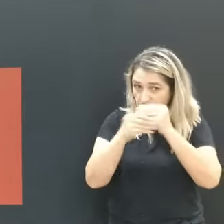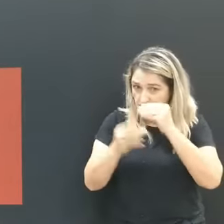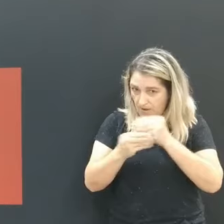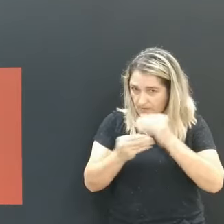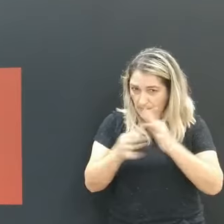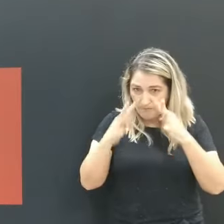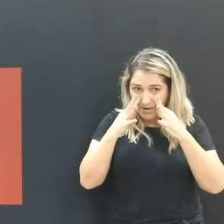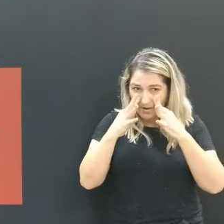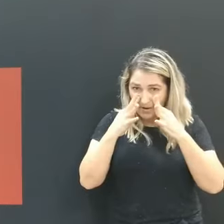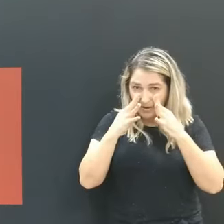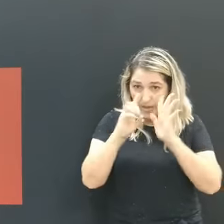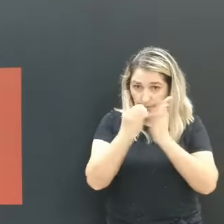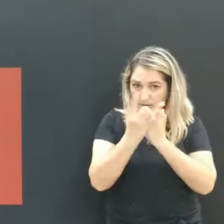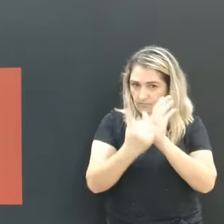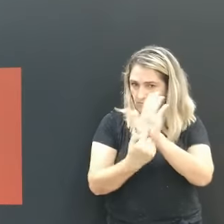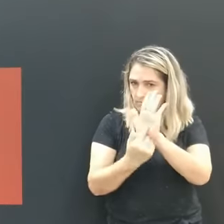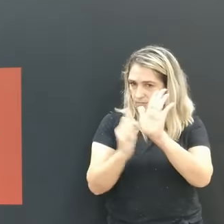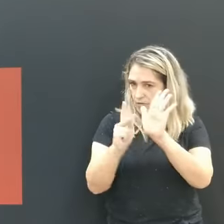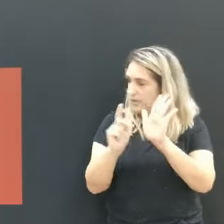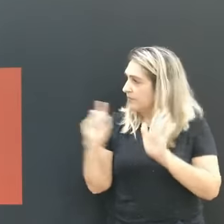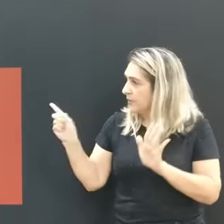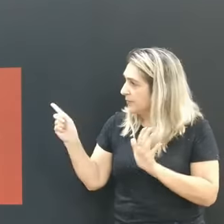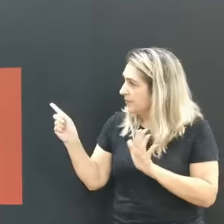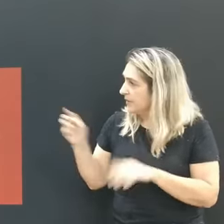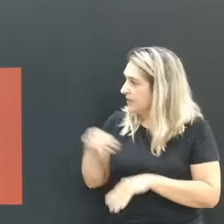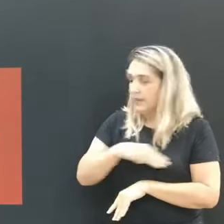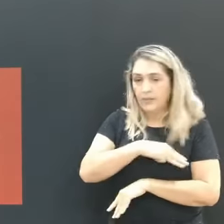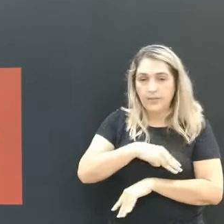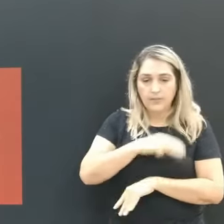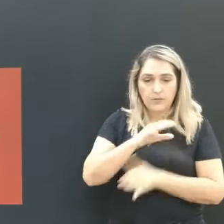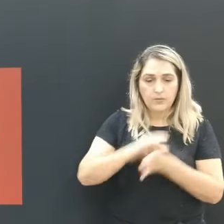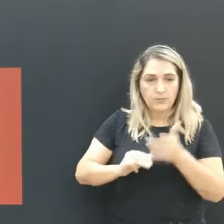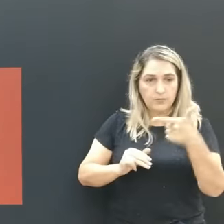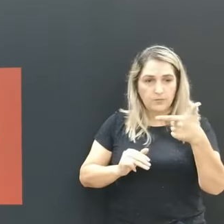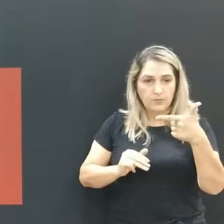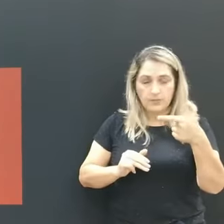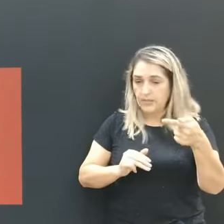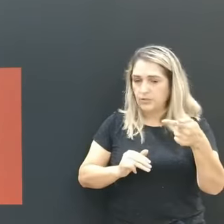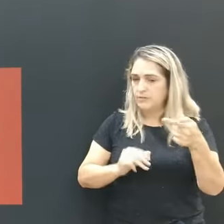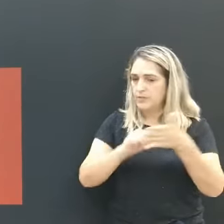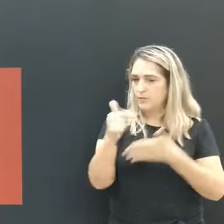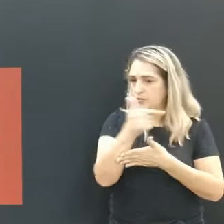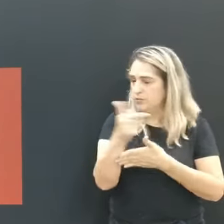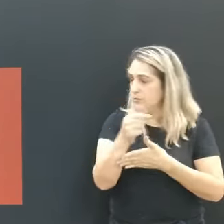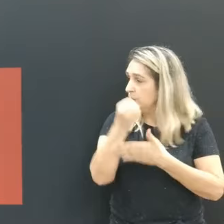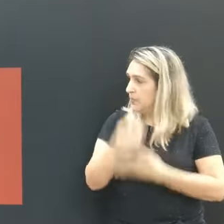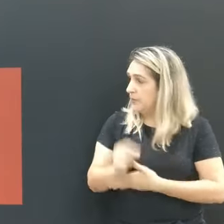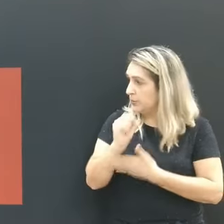Em Mateus, capítulo 7, versículo 22, diz o seguinte: